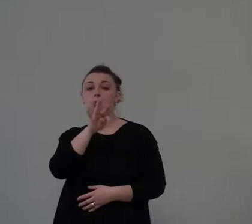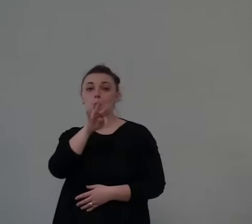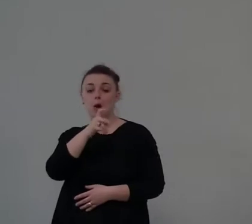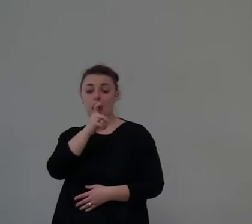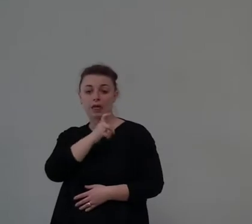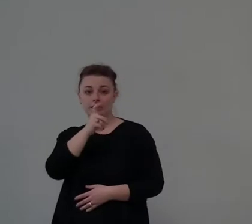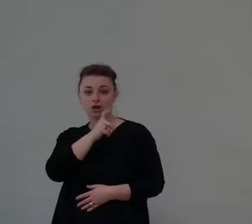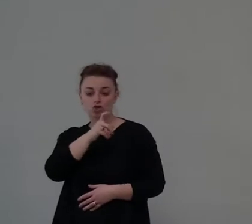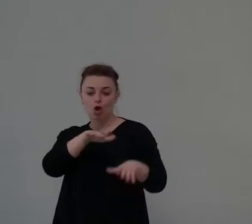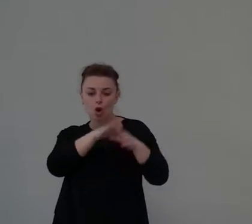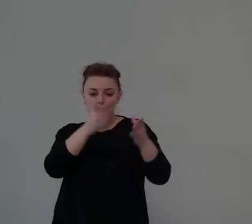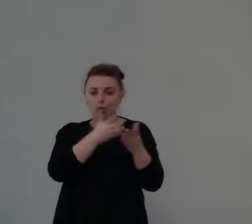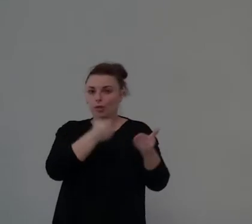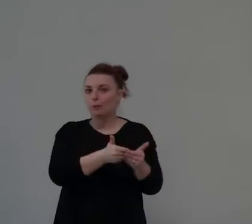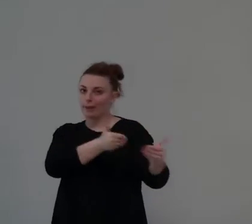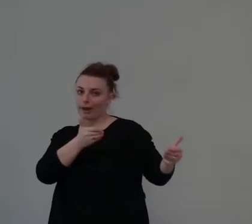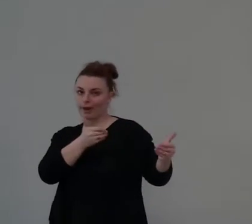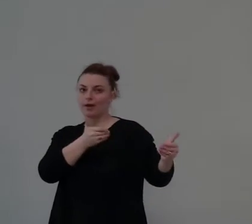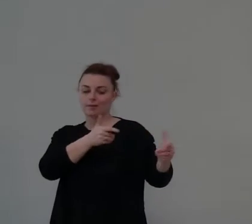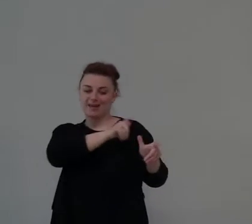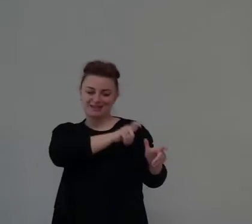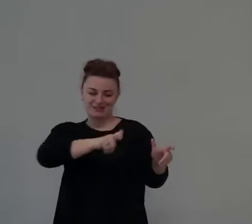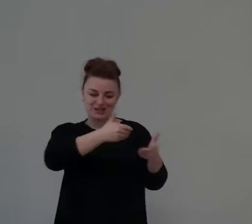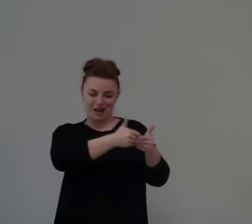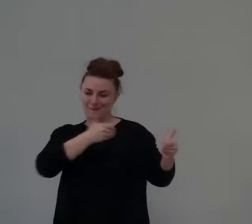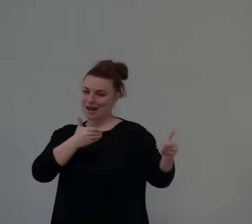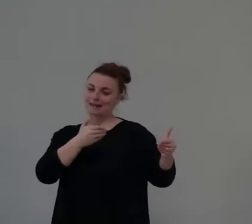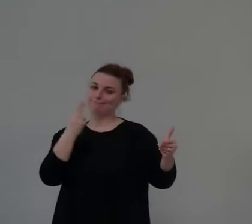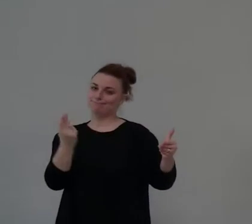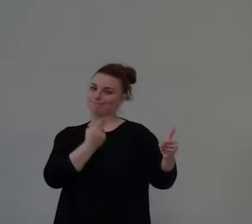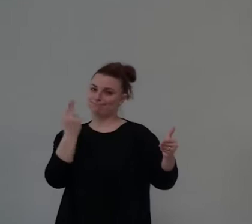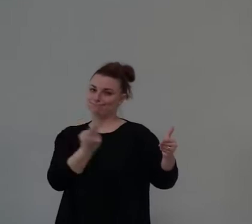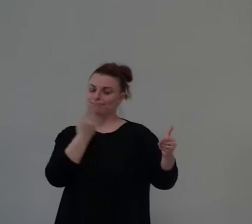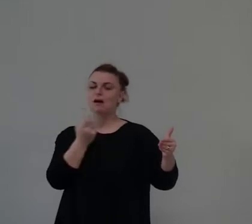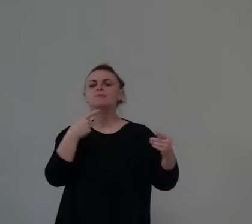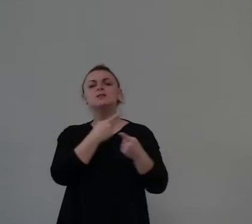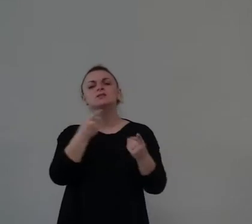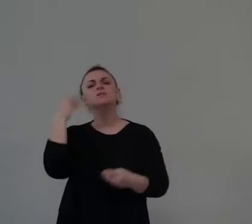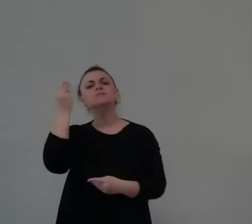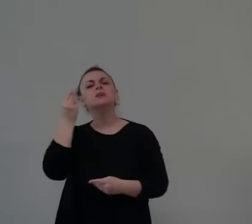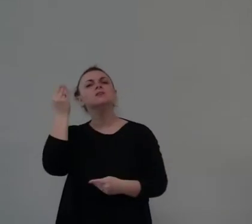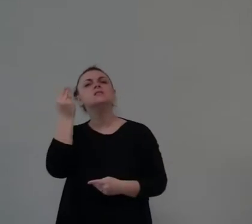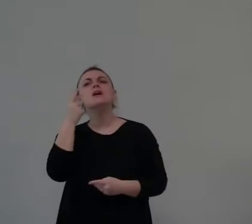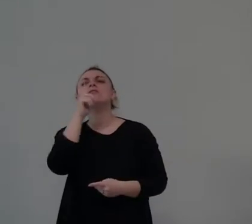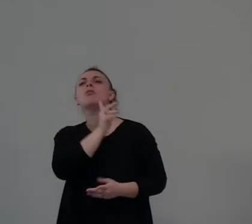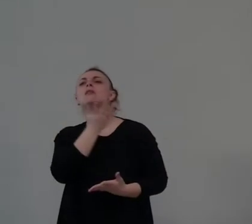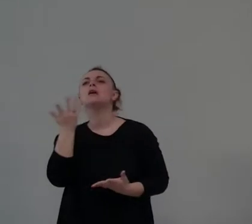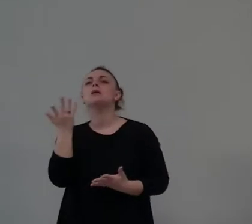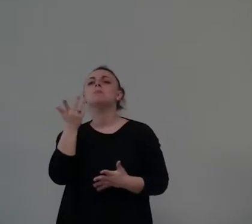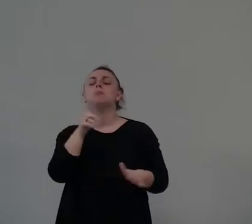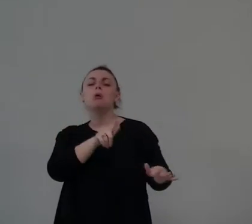lontano da tutte e saluti, ma hai mai considerato un ritiro magari di